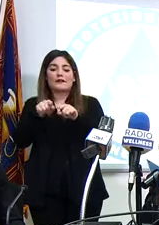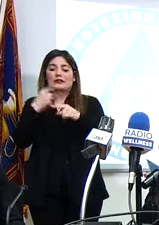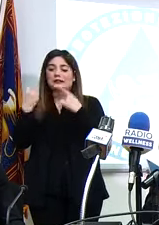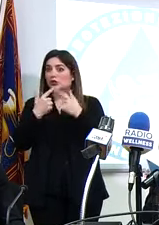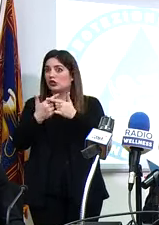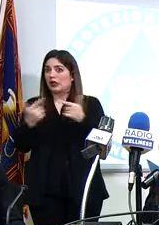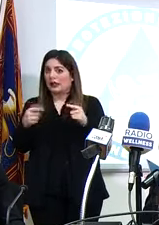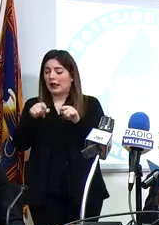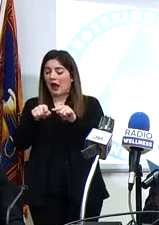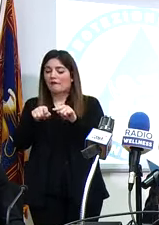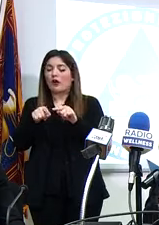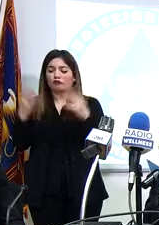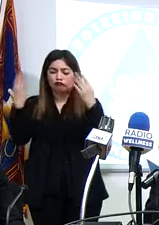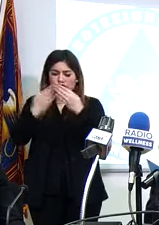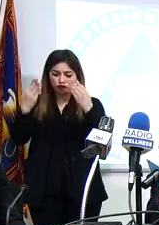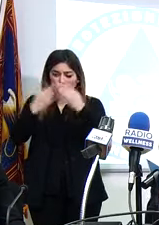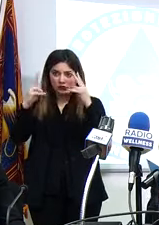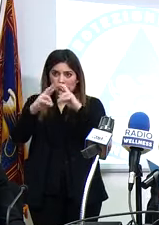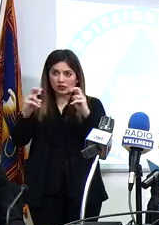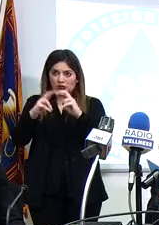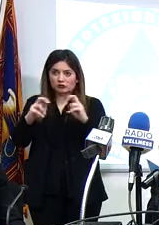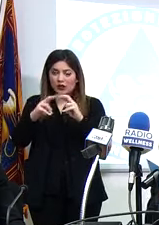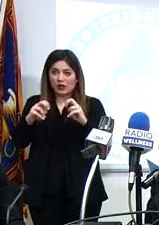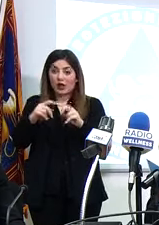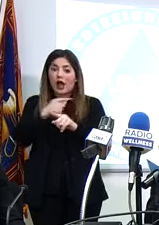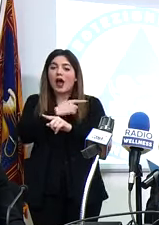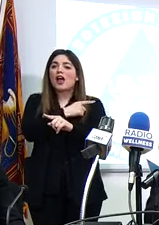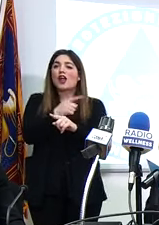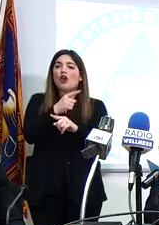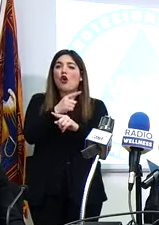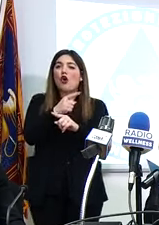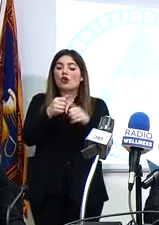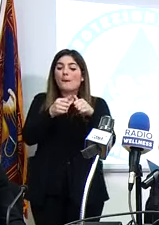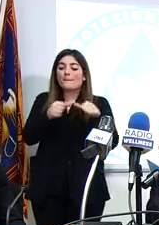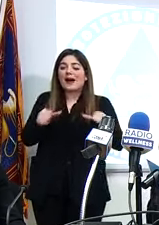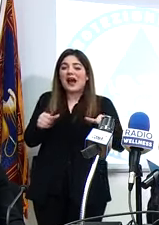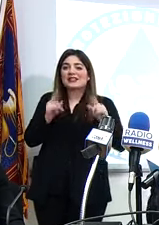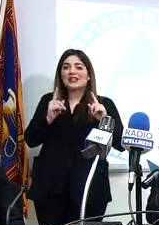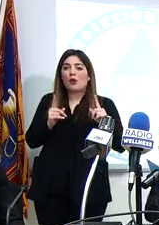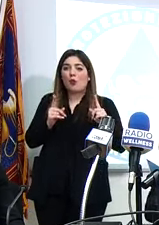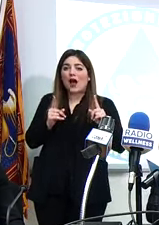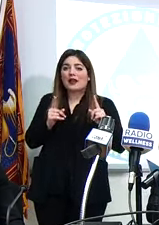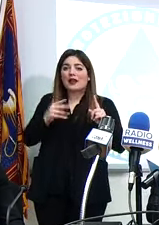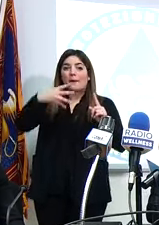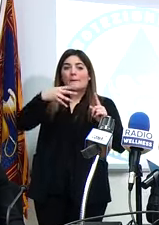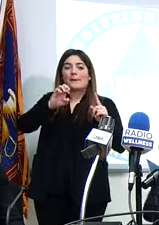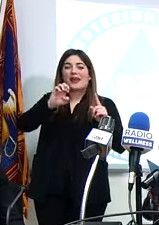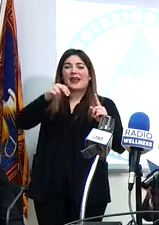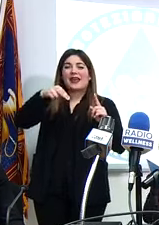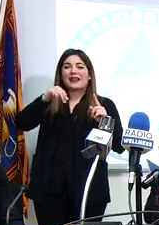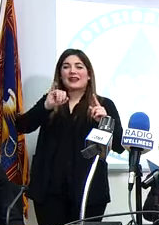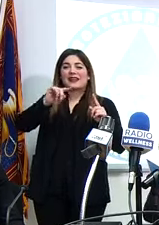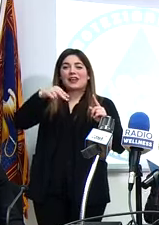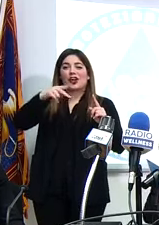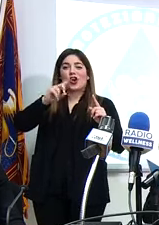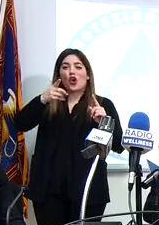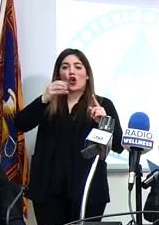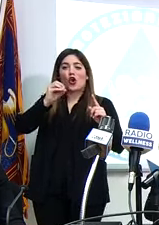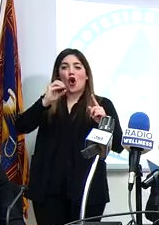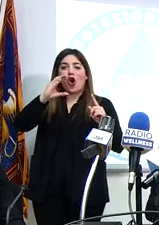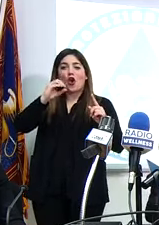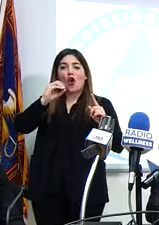il vaccino per il meningococco. L'FDA ha detto no, io voglio vedere il placebo vero